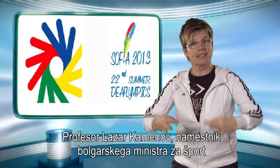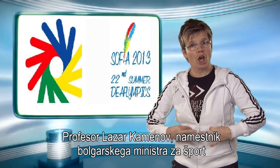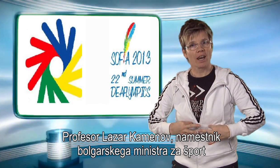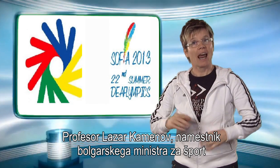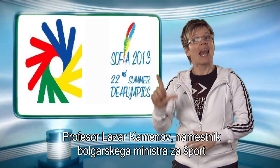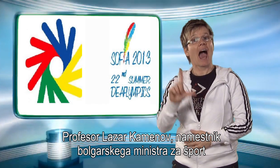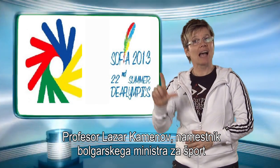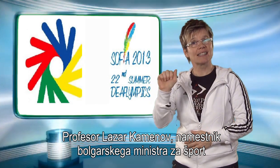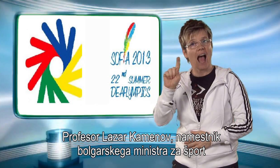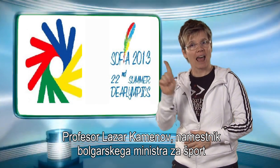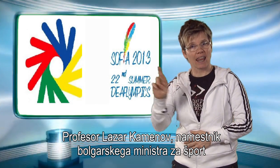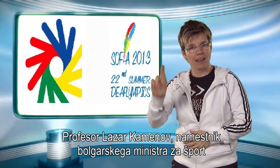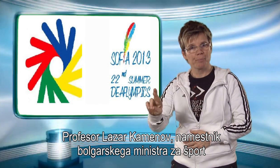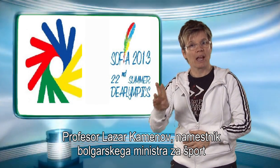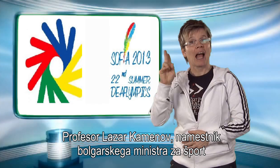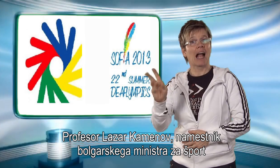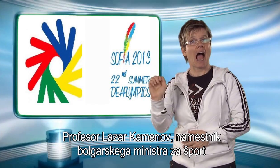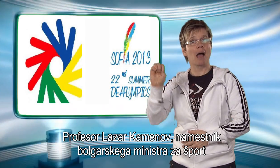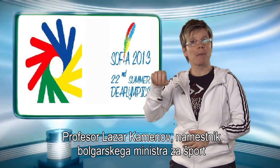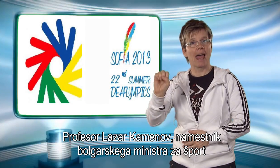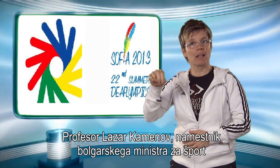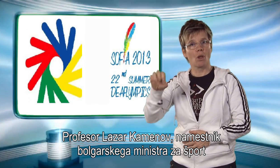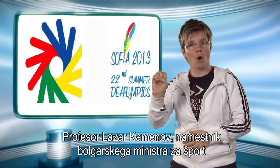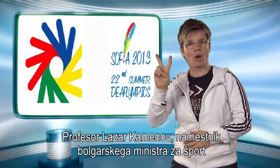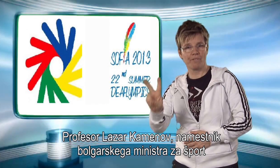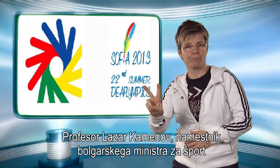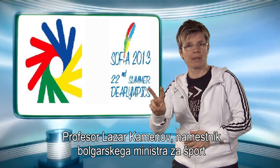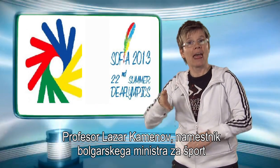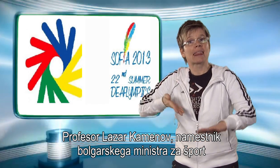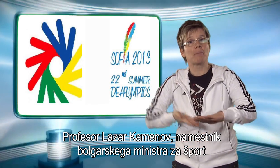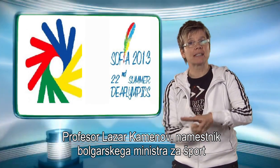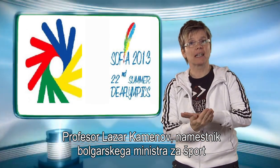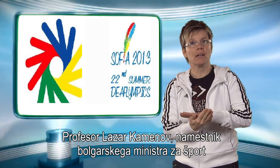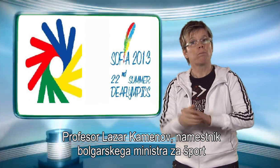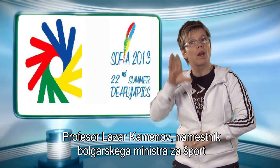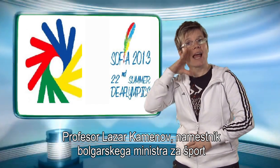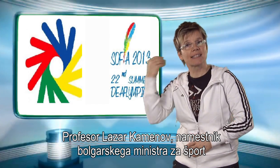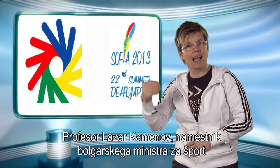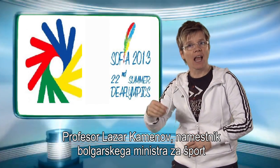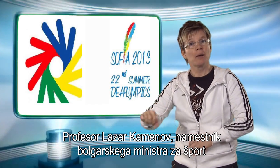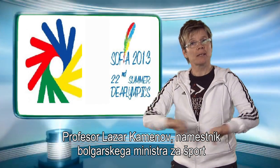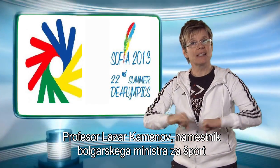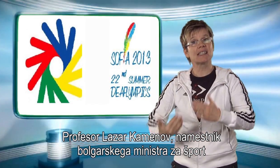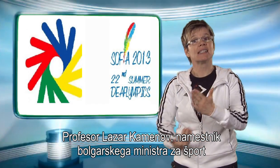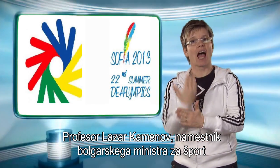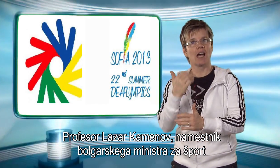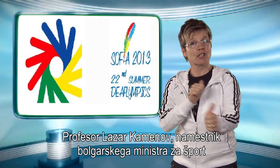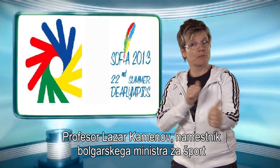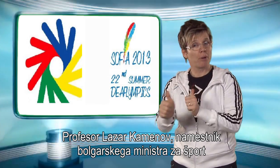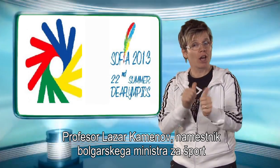Profesor Lazar Kamenov, namestnik bolgarskega ministra za šport in kulturo, je izjavil, da je zelo vesel, da je bila